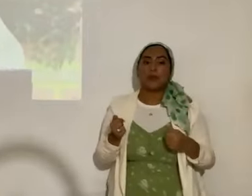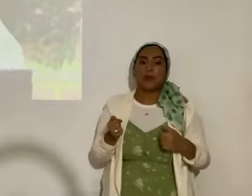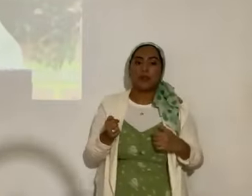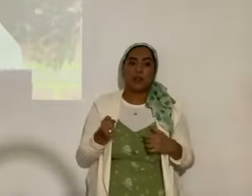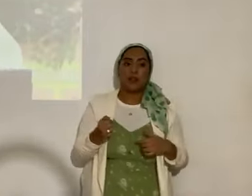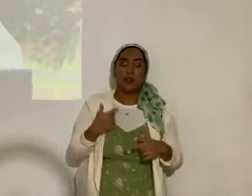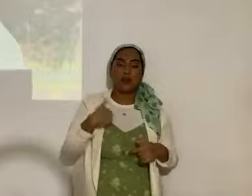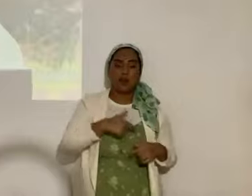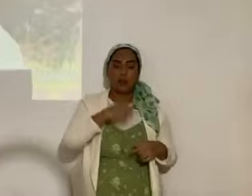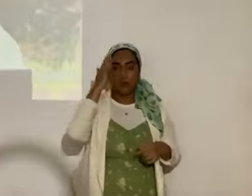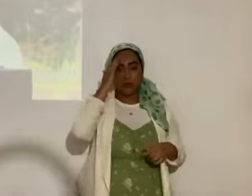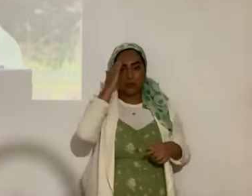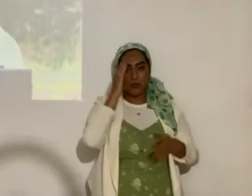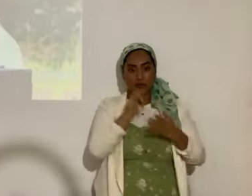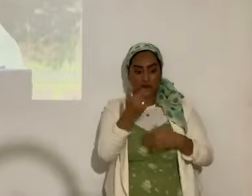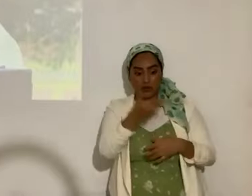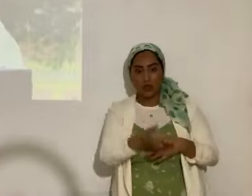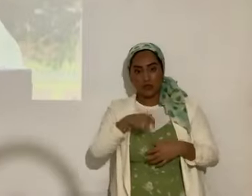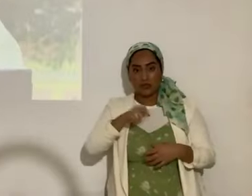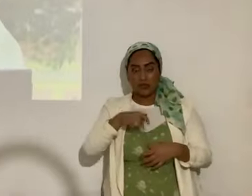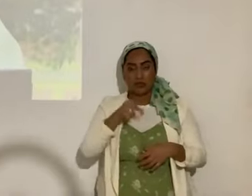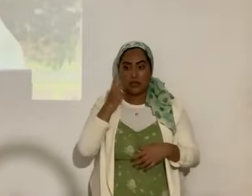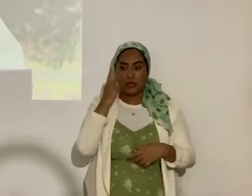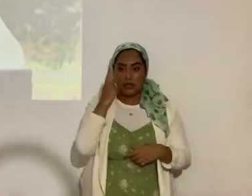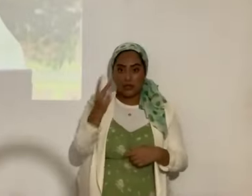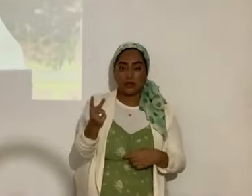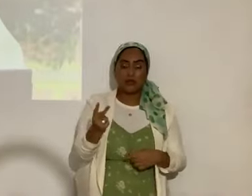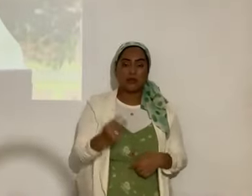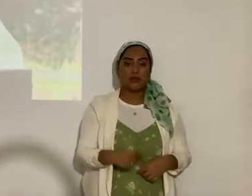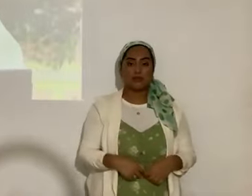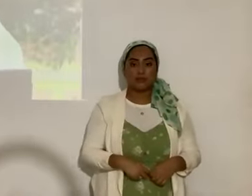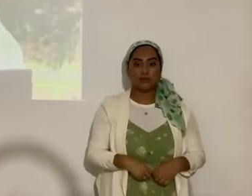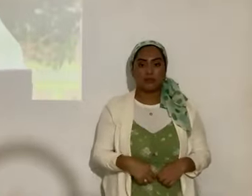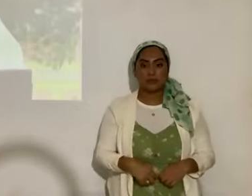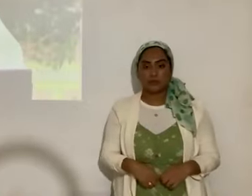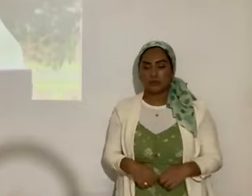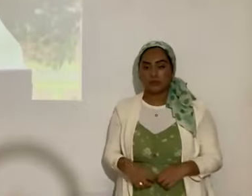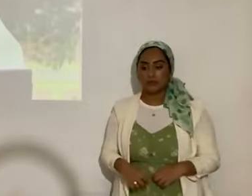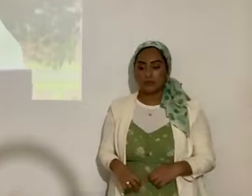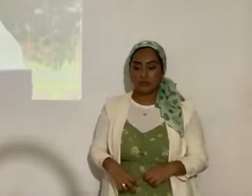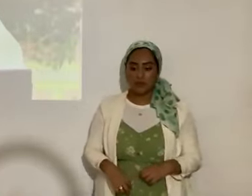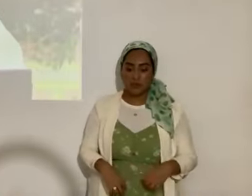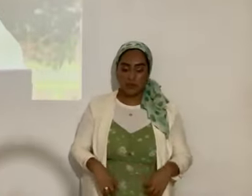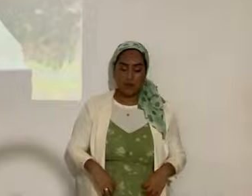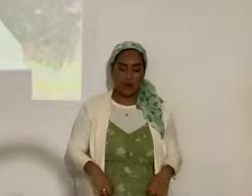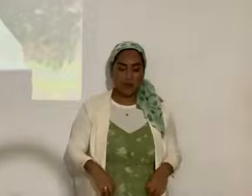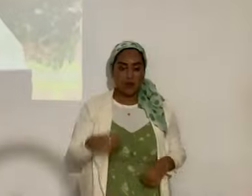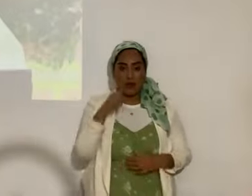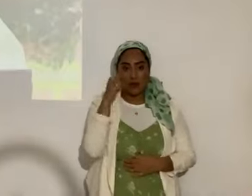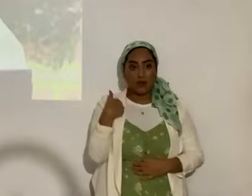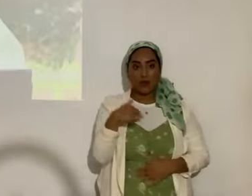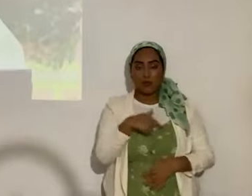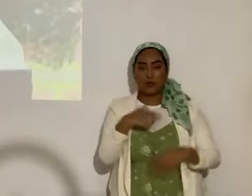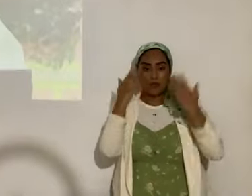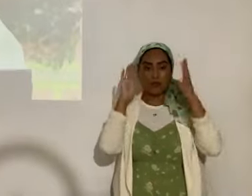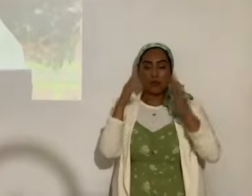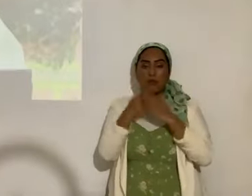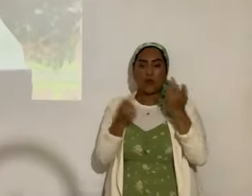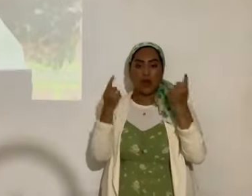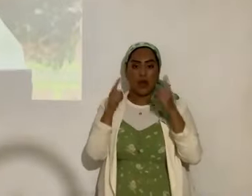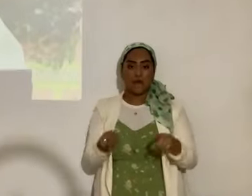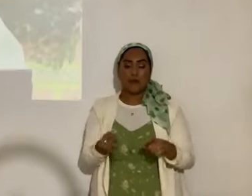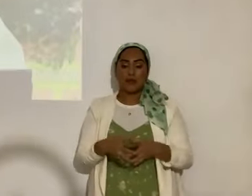pues sabemos que el animalito necesitaba así realmente estar en su hábitat porque realmente no supimos Cuál fue la